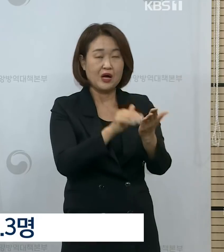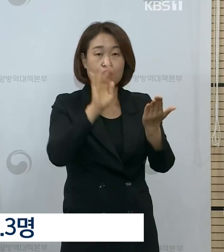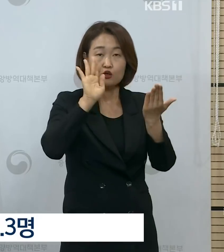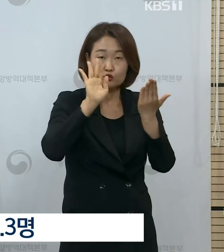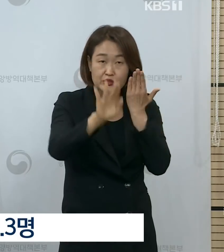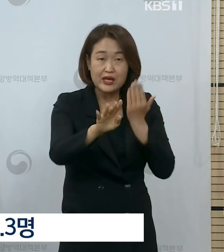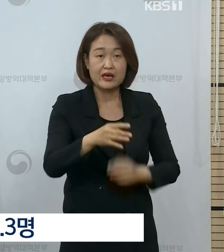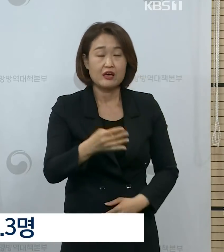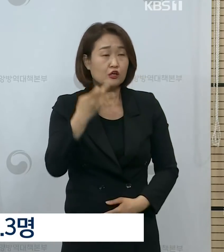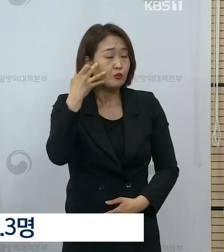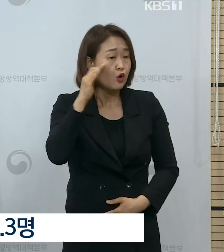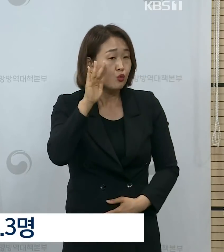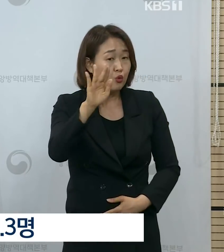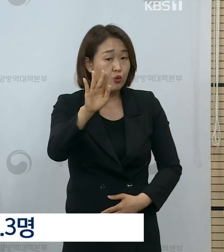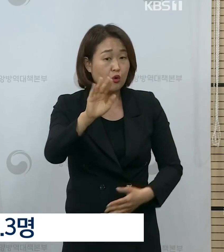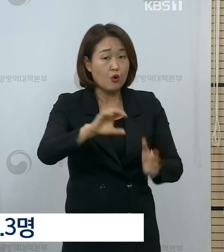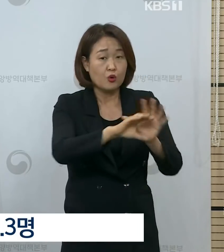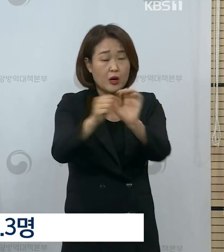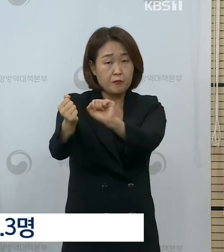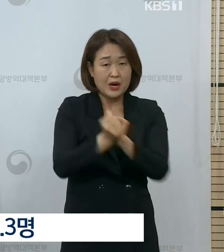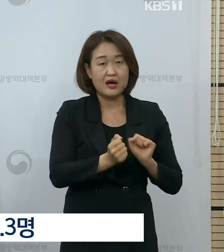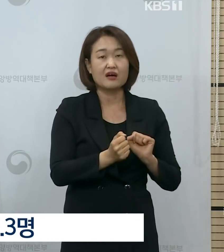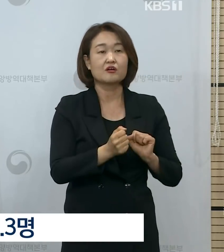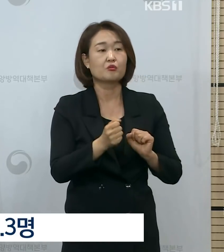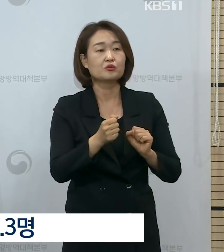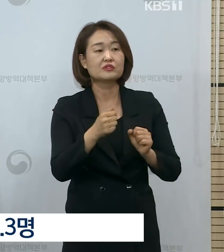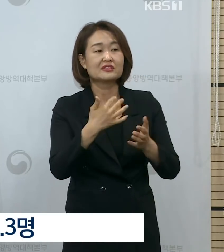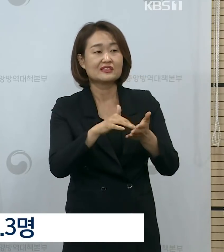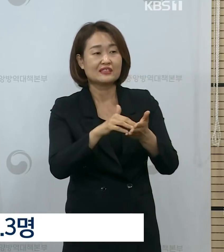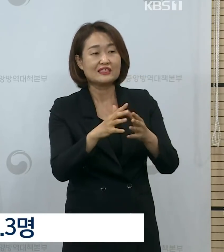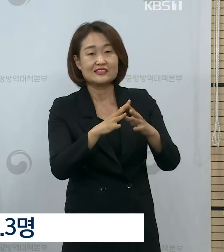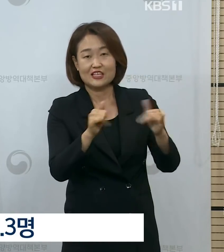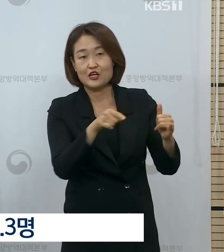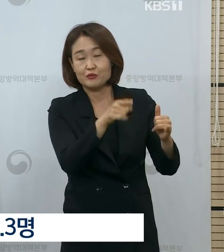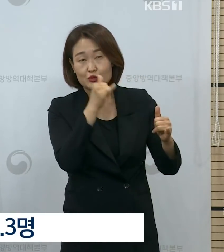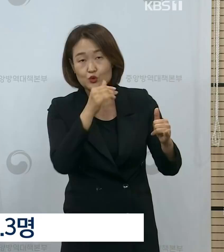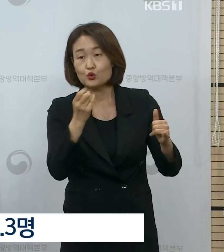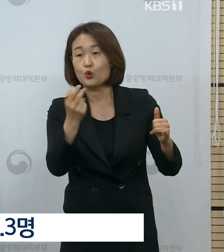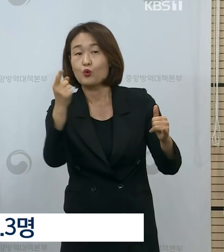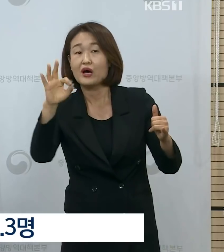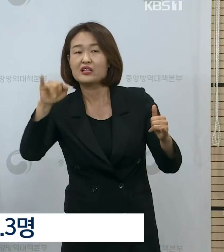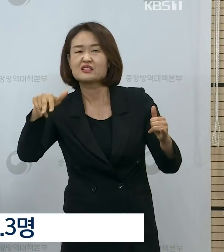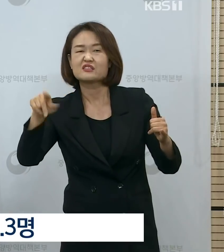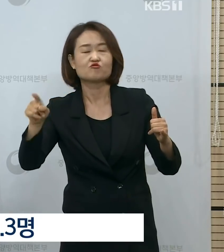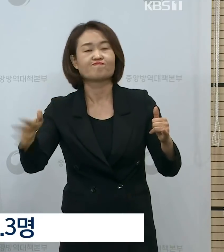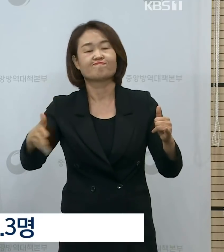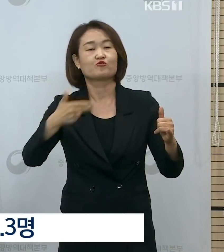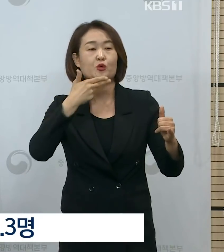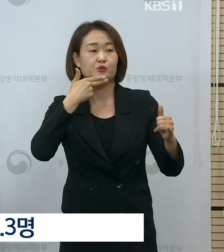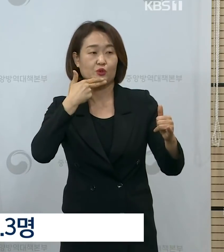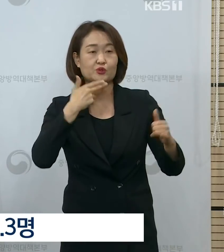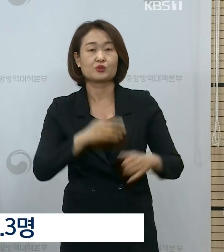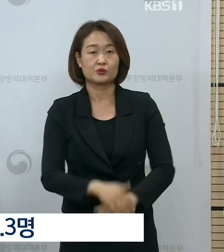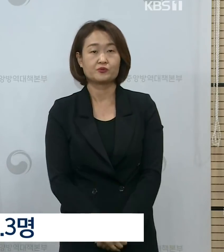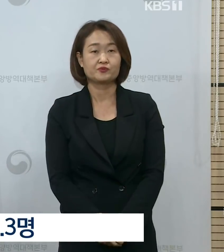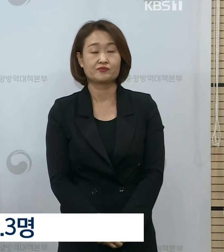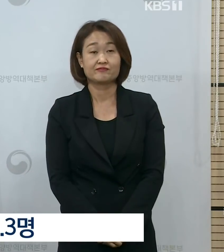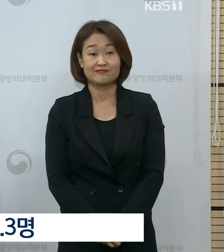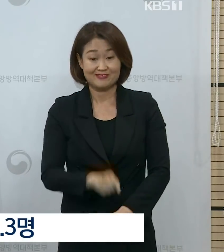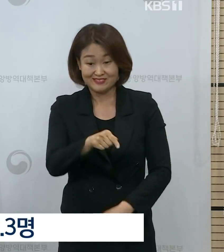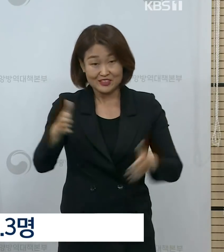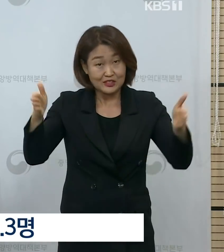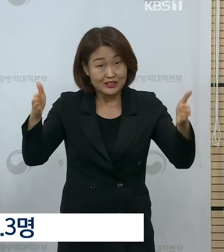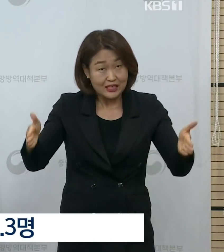사례는 22명, 화이자 접종자 중에는 해당 기간의 확진자는 없었습니다. 반면에 해당 기간